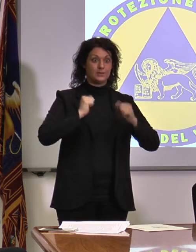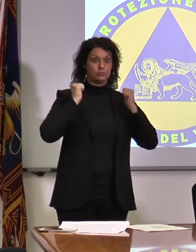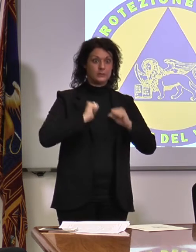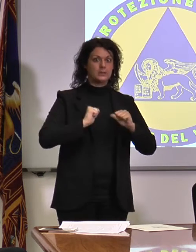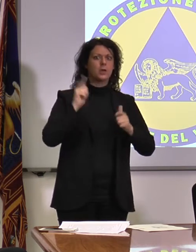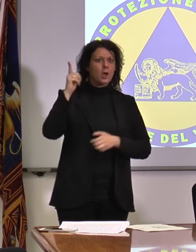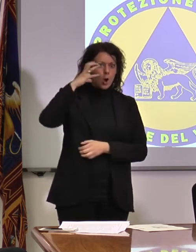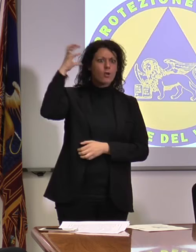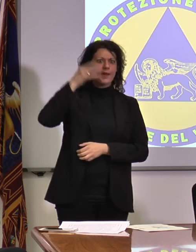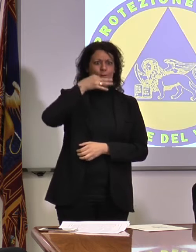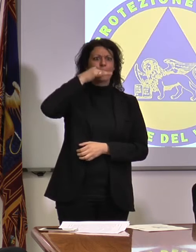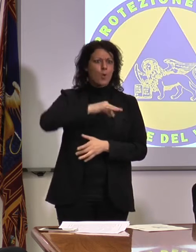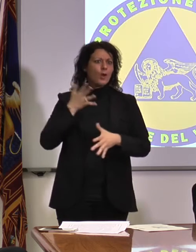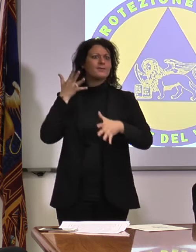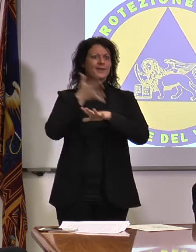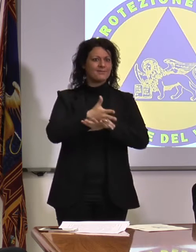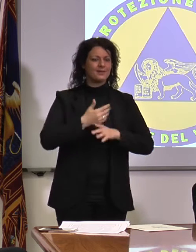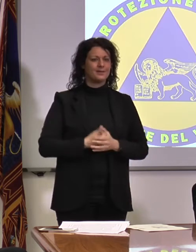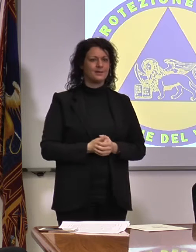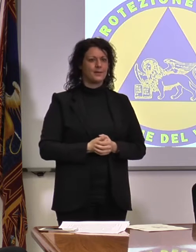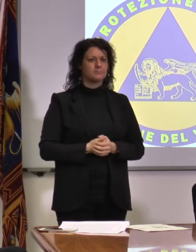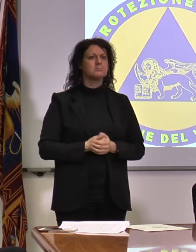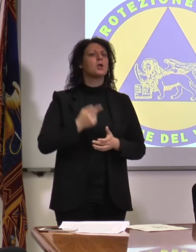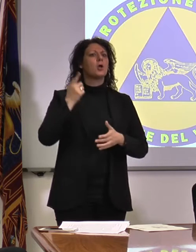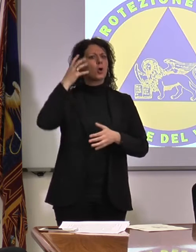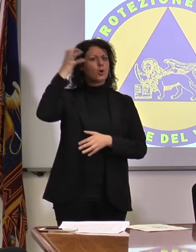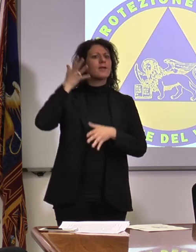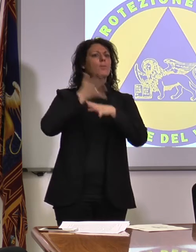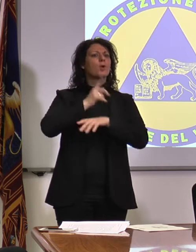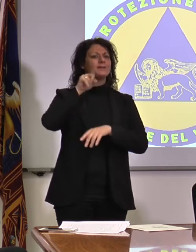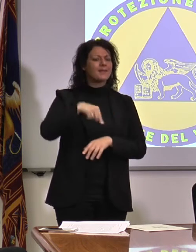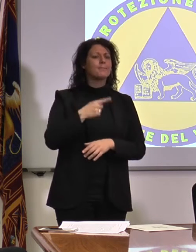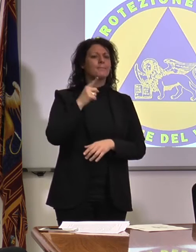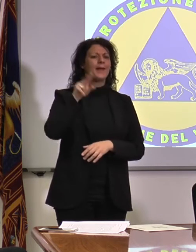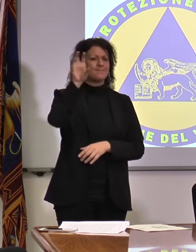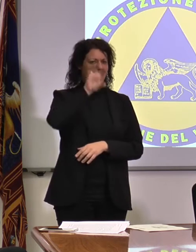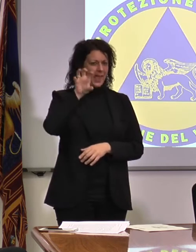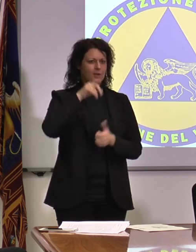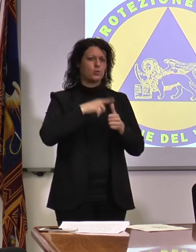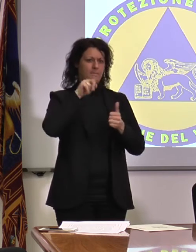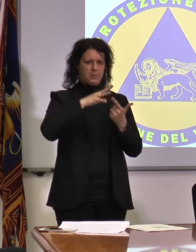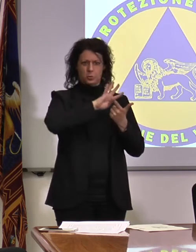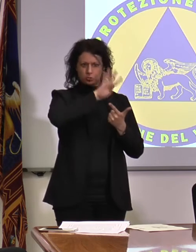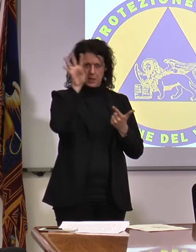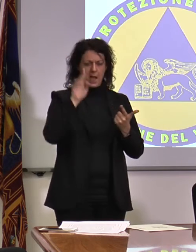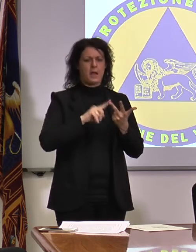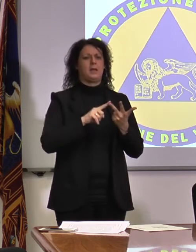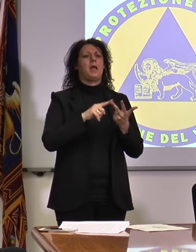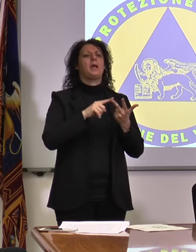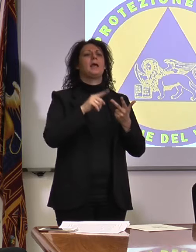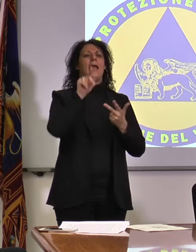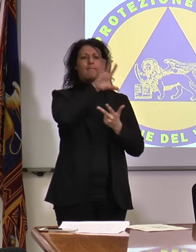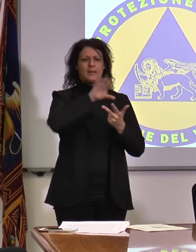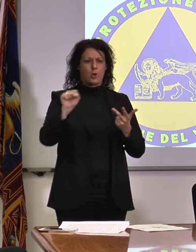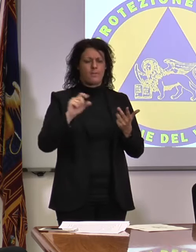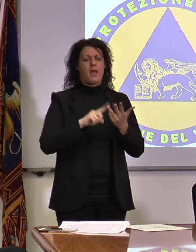anche le ordinanze, ma lo fa per il Veneto, lo fa per la Toscana, per l'Emilia Romagna, per le Marche, per